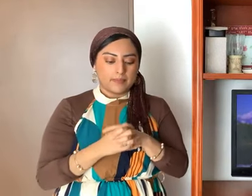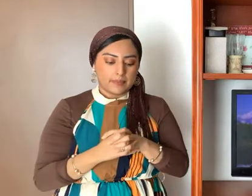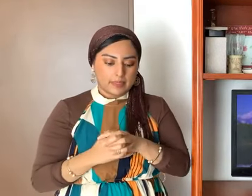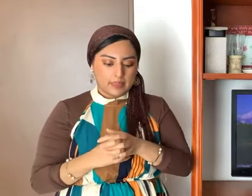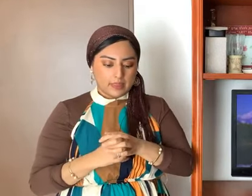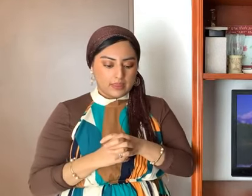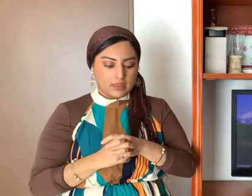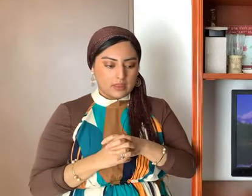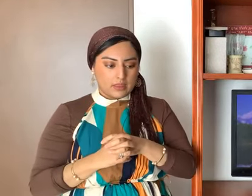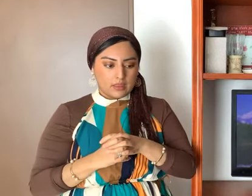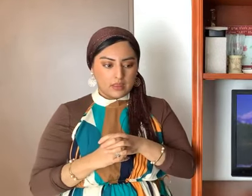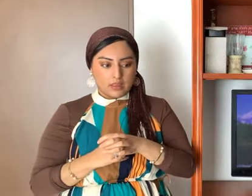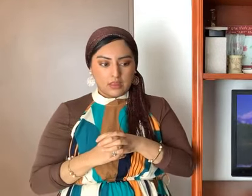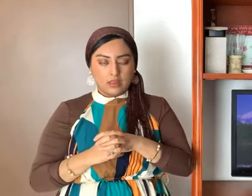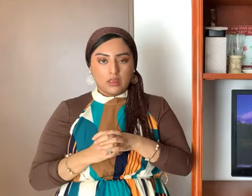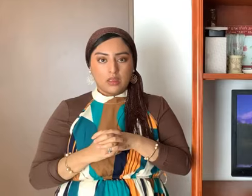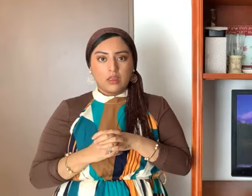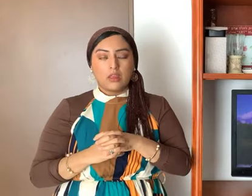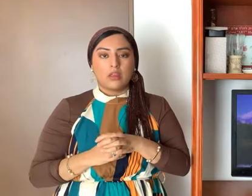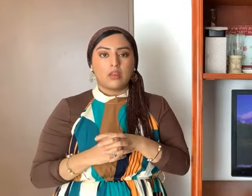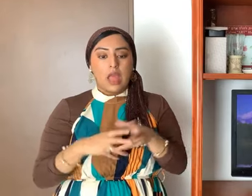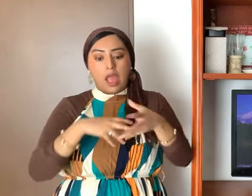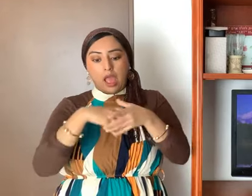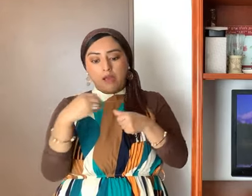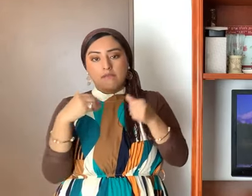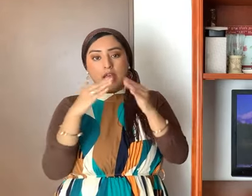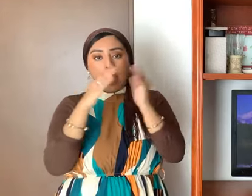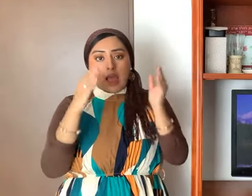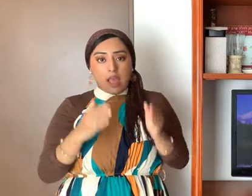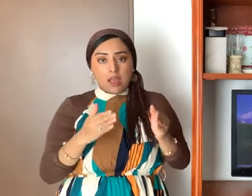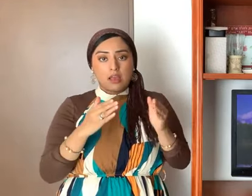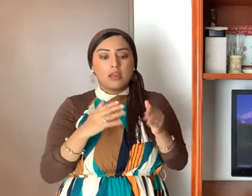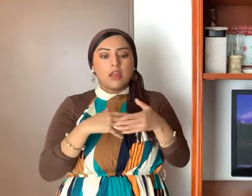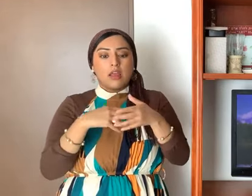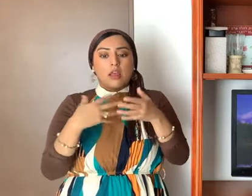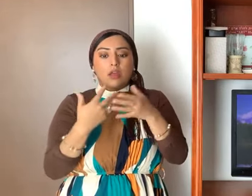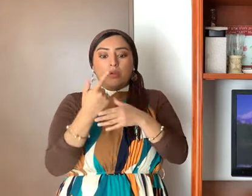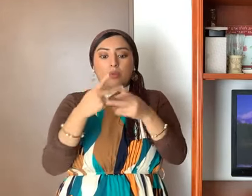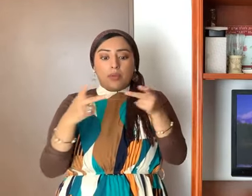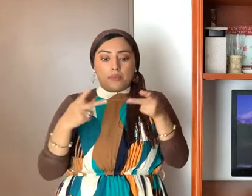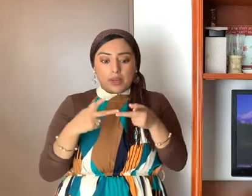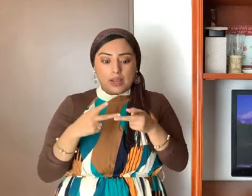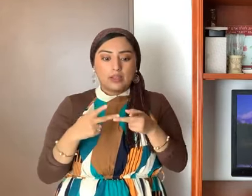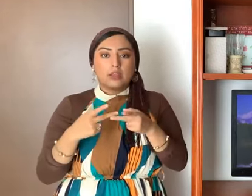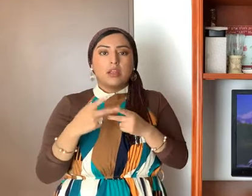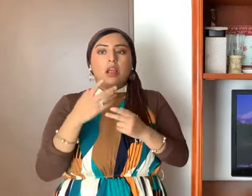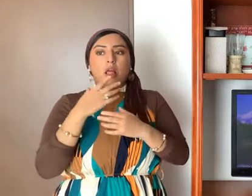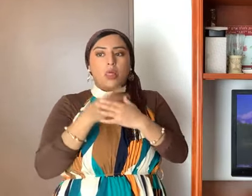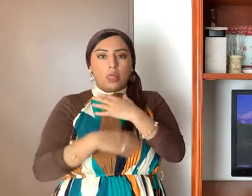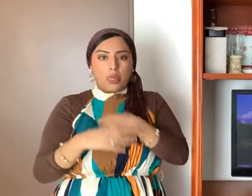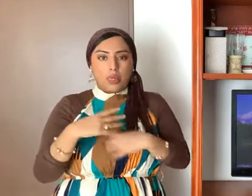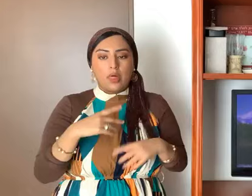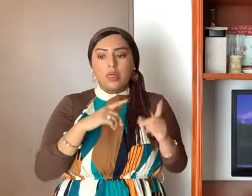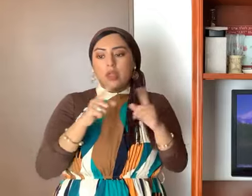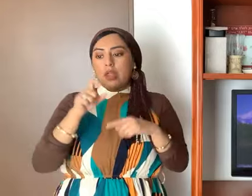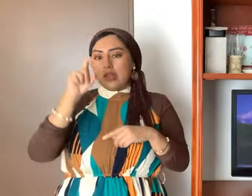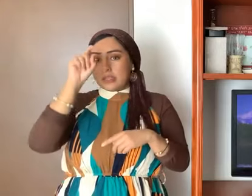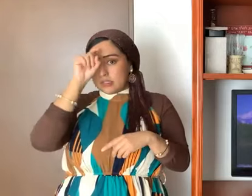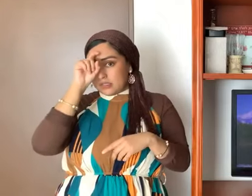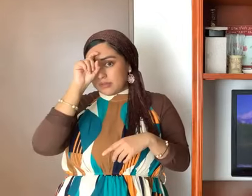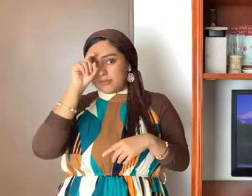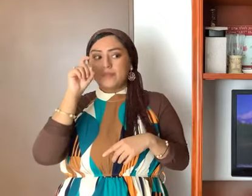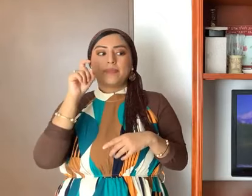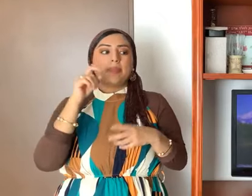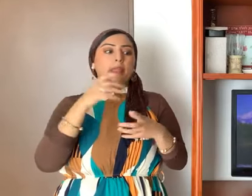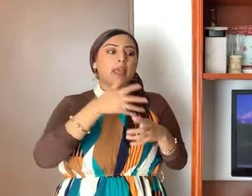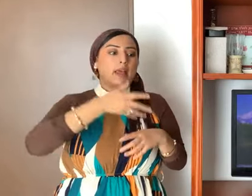así. Dejó su casa, su país, llegó a tierra extranjera, le vino hambruna, se fue a Egipto,